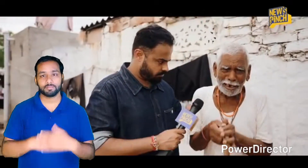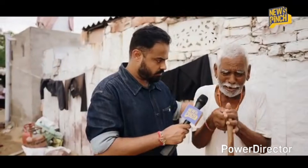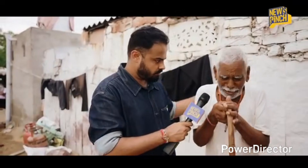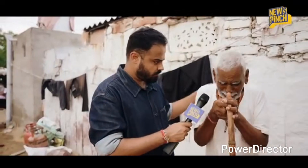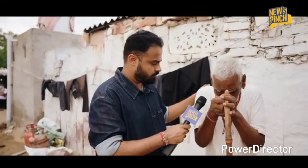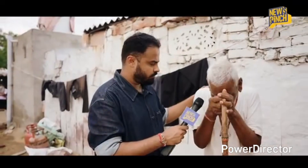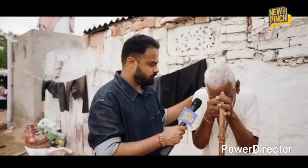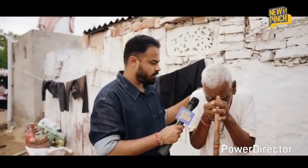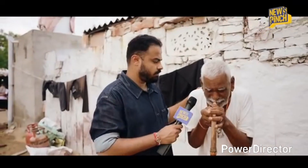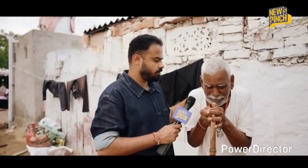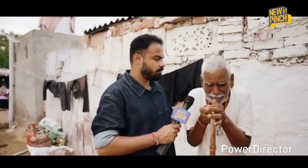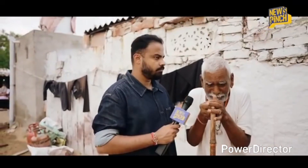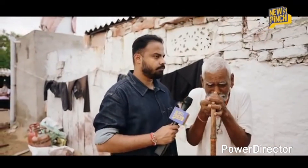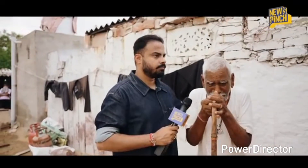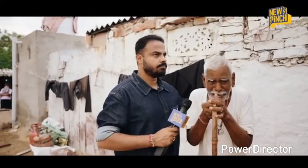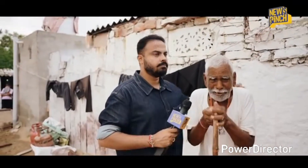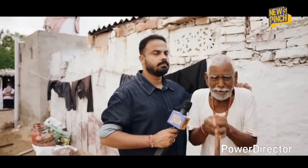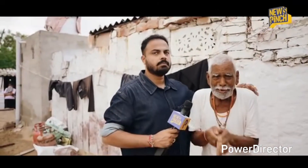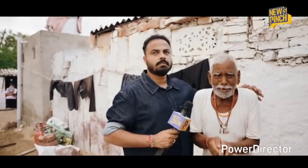बढ़िया।